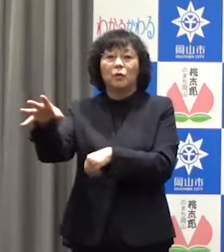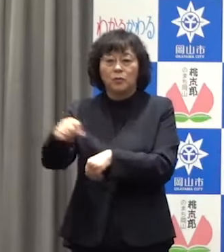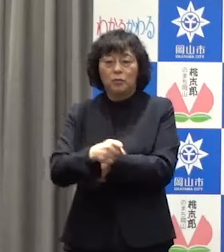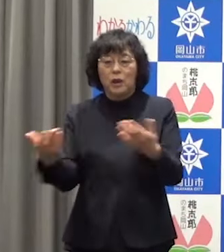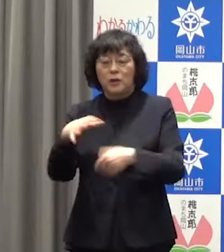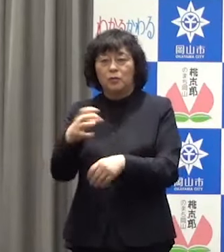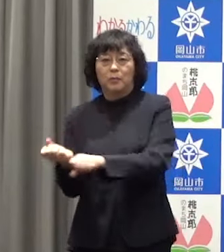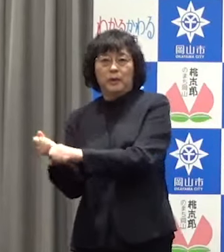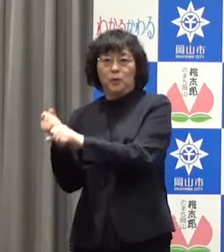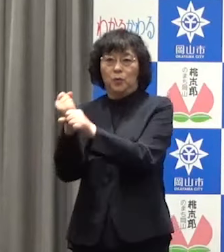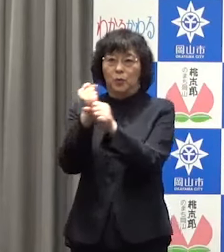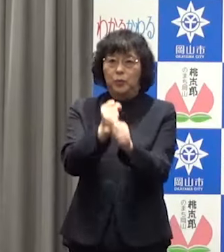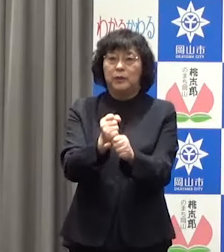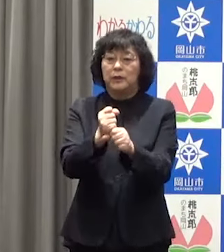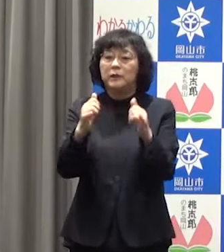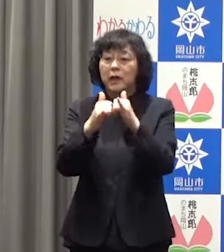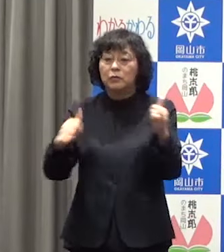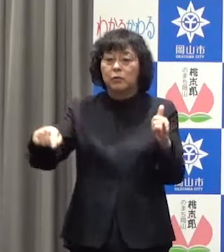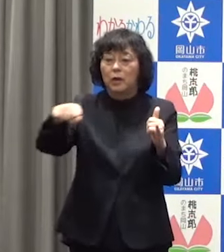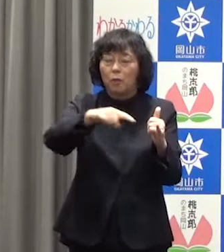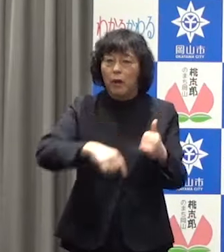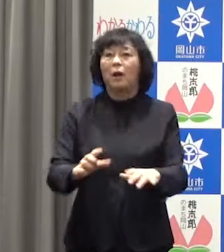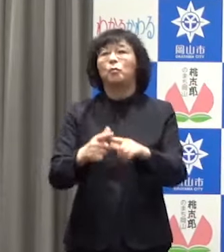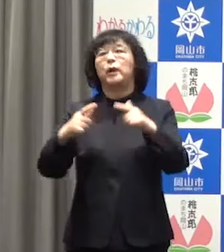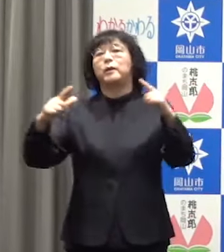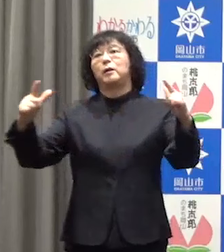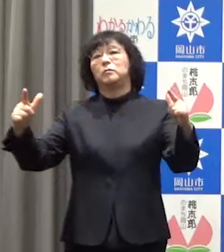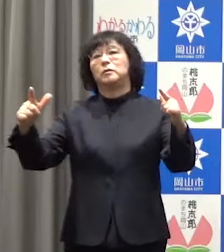人が増えていると考えられます。